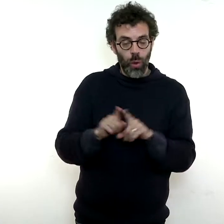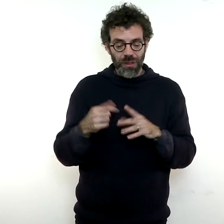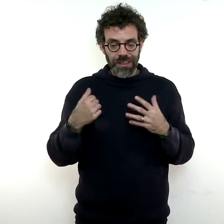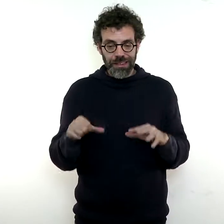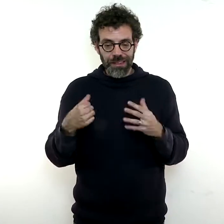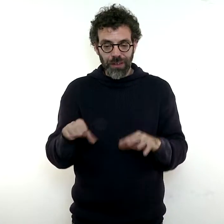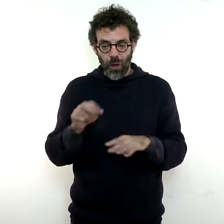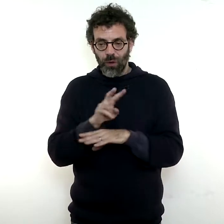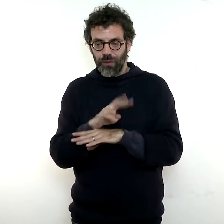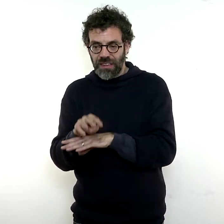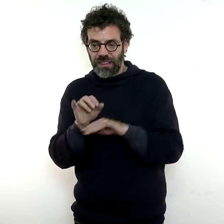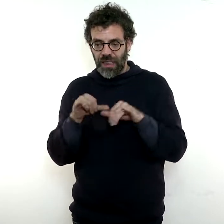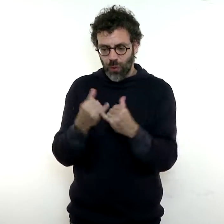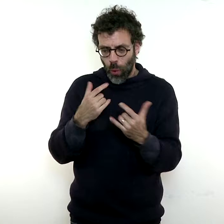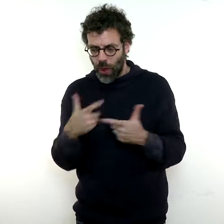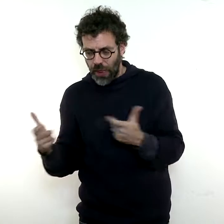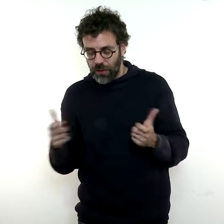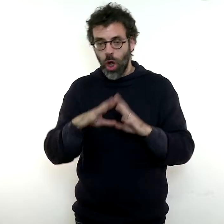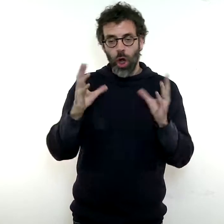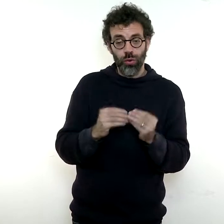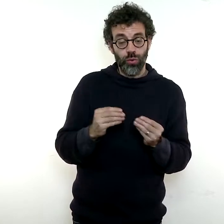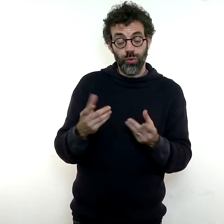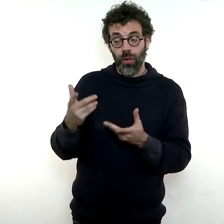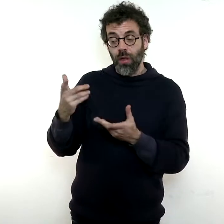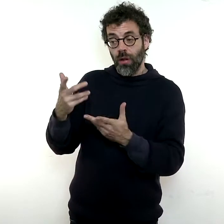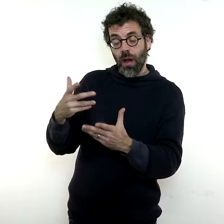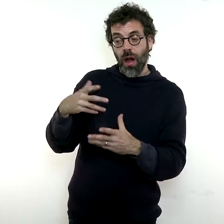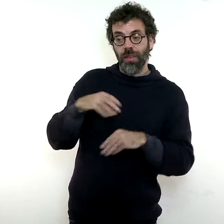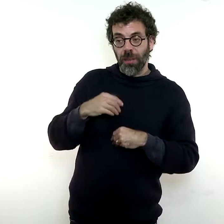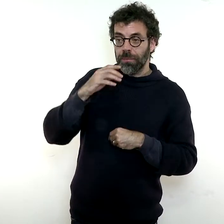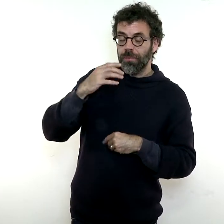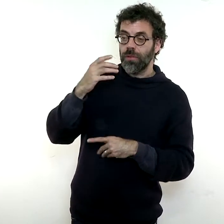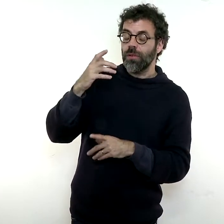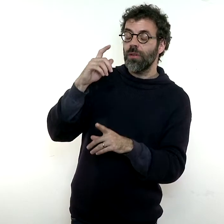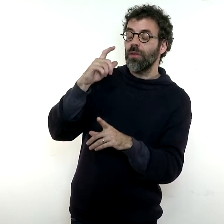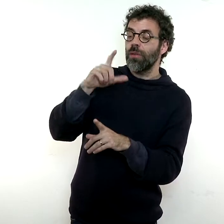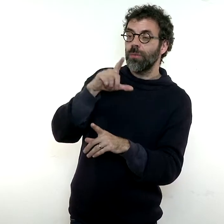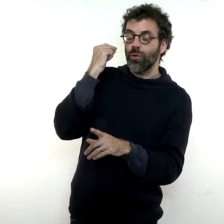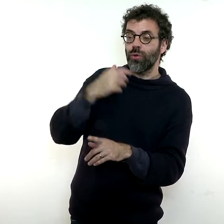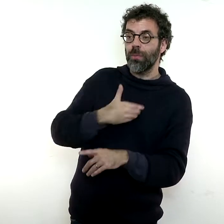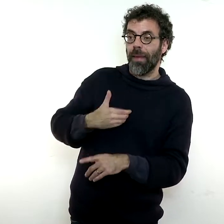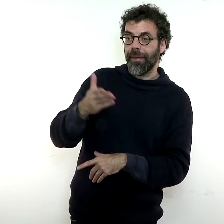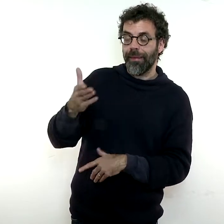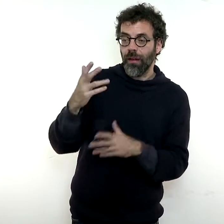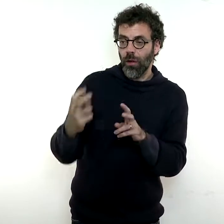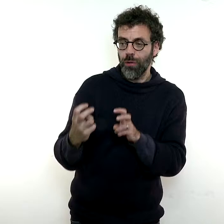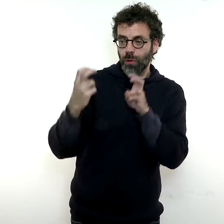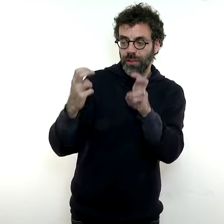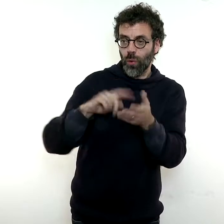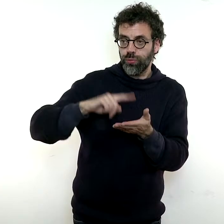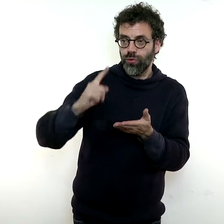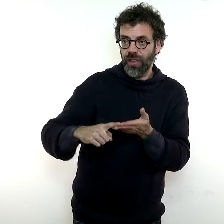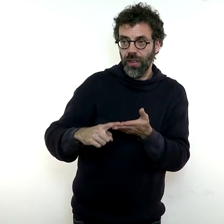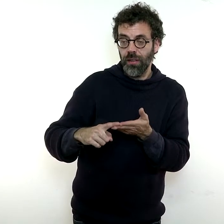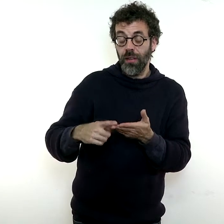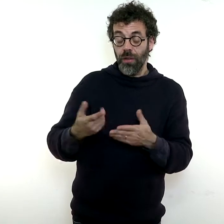projets. C'est un budget d'1,3 million que vous avez bien voulu augmenter de 100 000 € cette année. La démocratie proximité, dont on n'a pas attendu effectivement